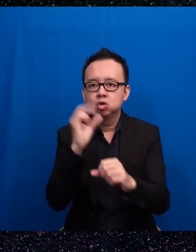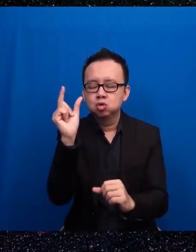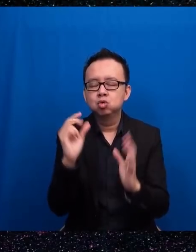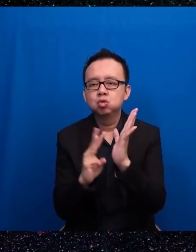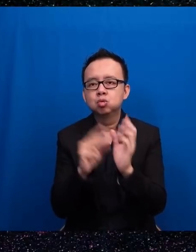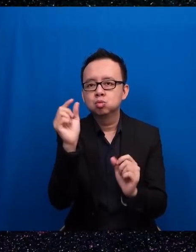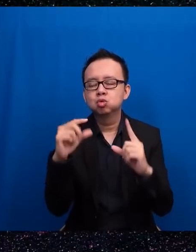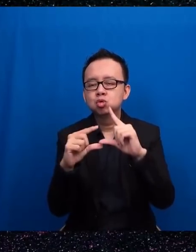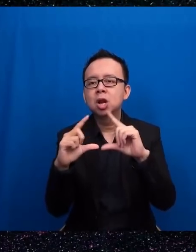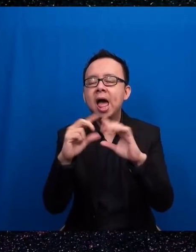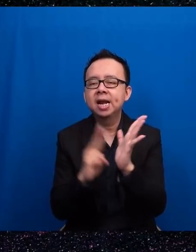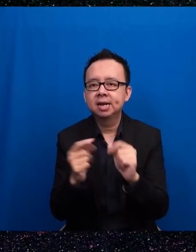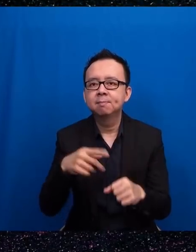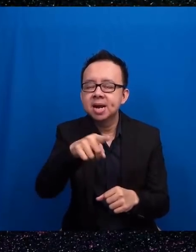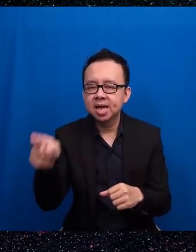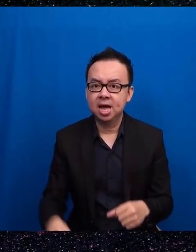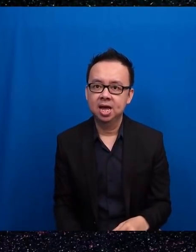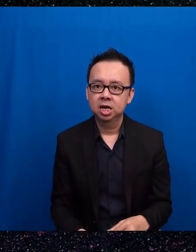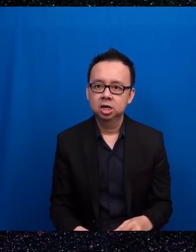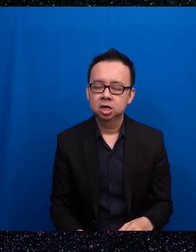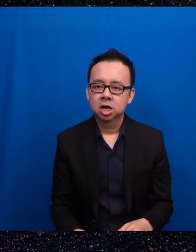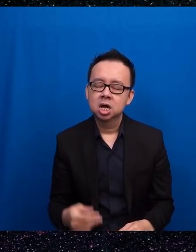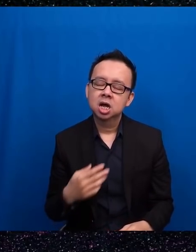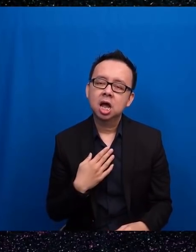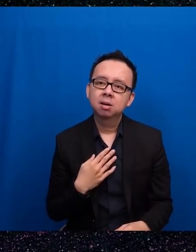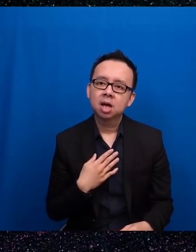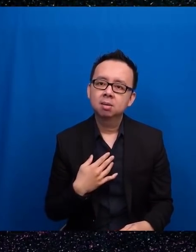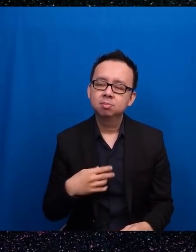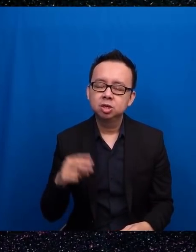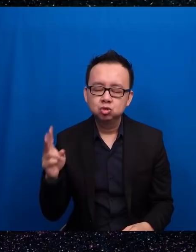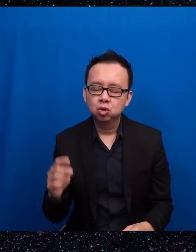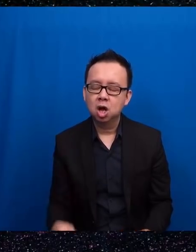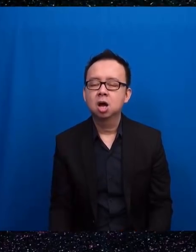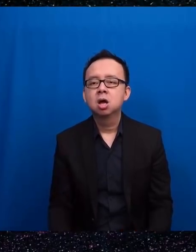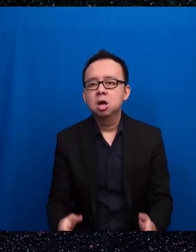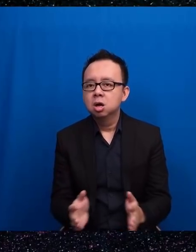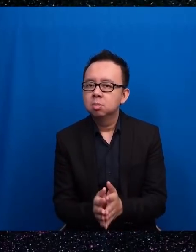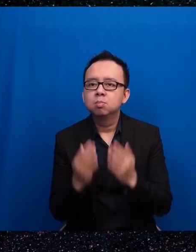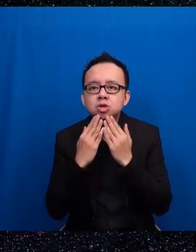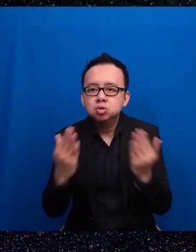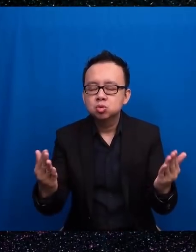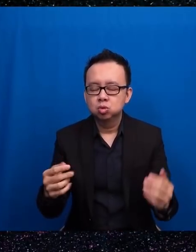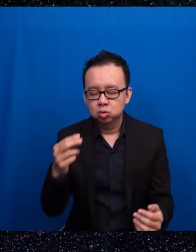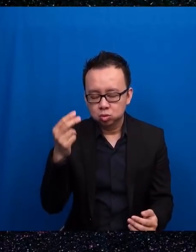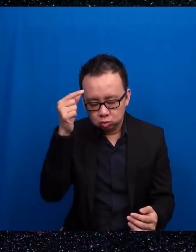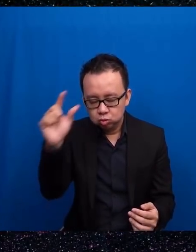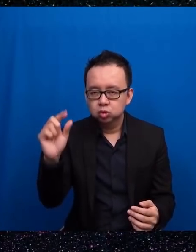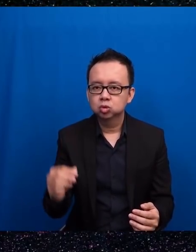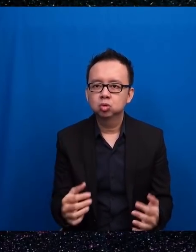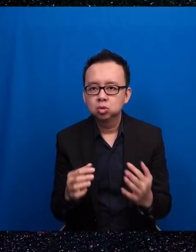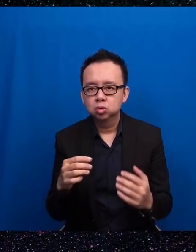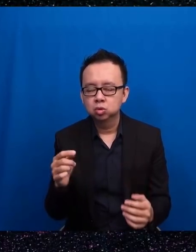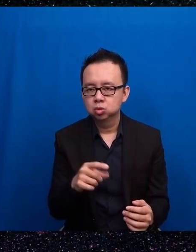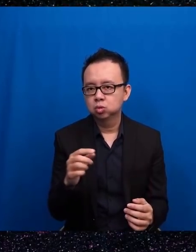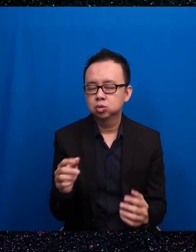sertai mereka dimanapun mereka berada. Kami juga bersyukur Tuhan untuk yang berulang tahun pernikahan. Oh